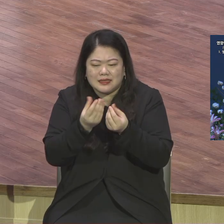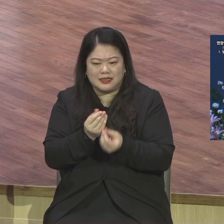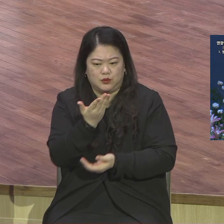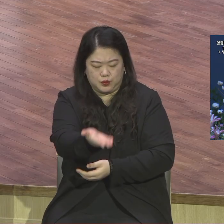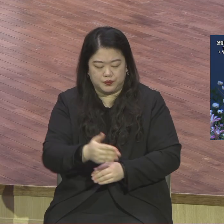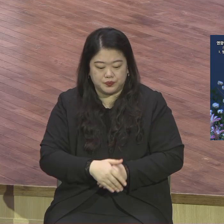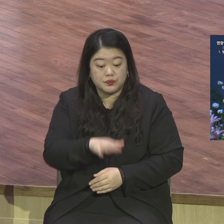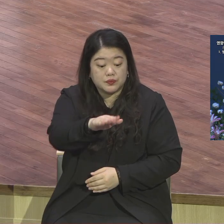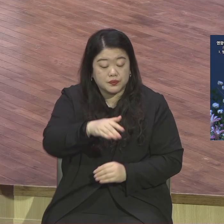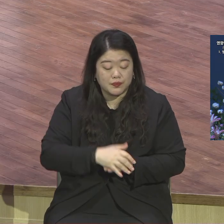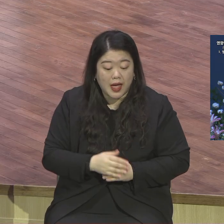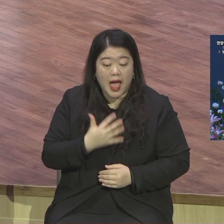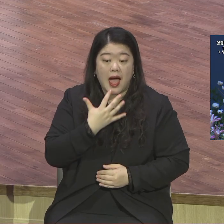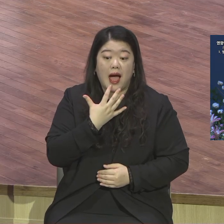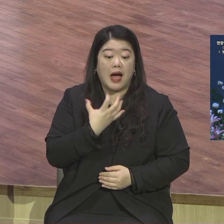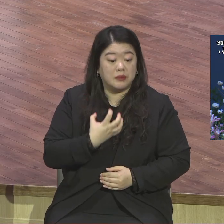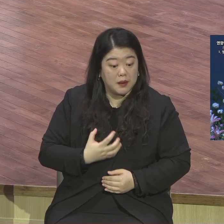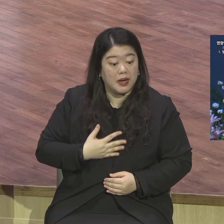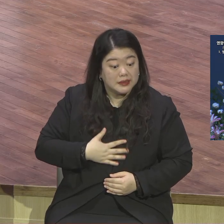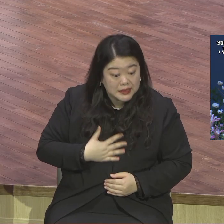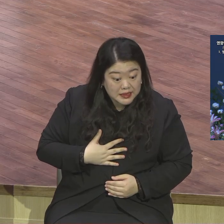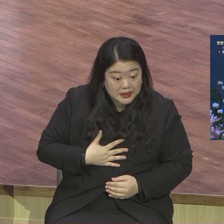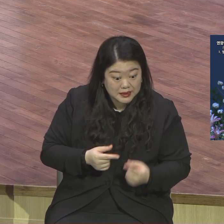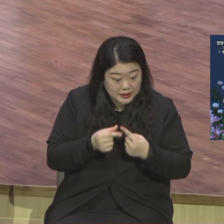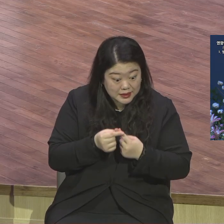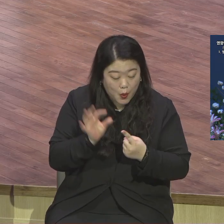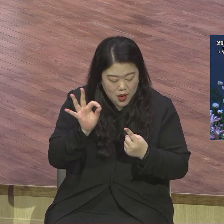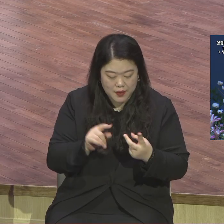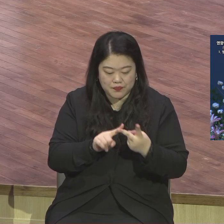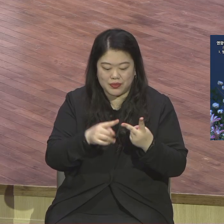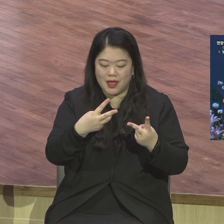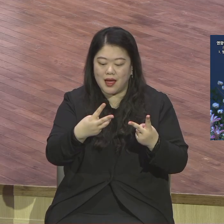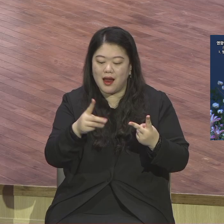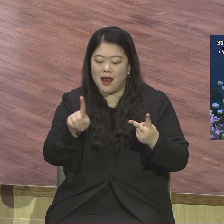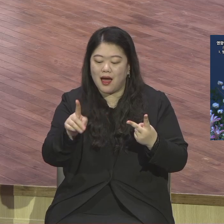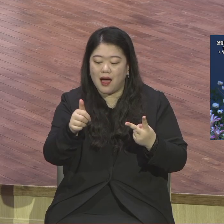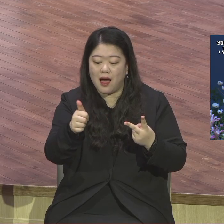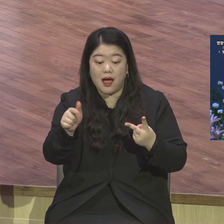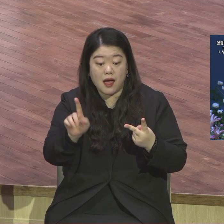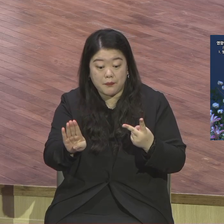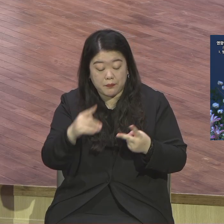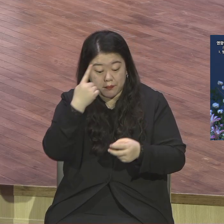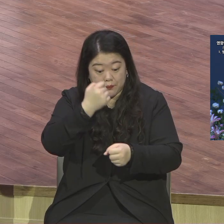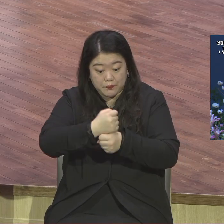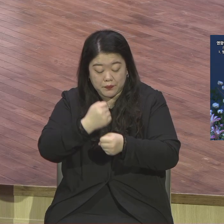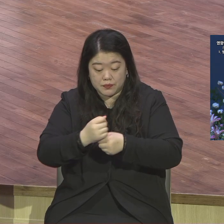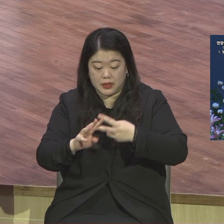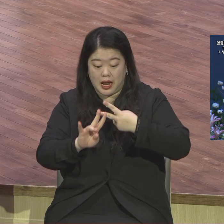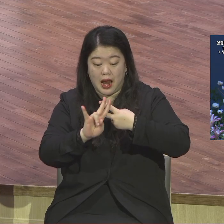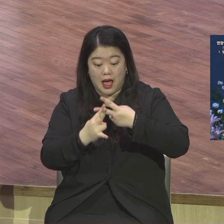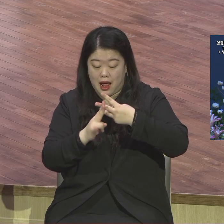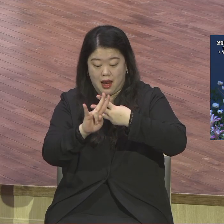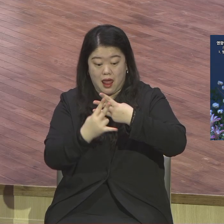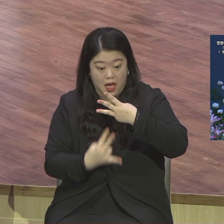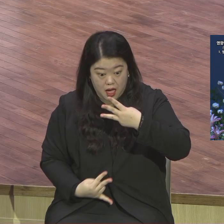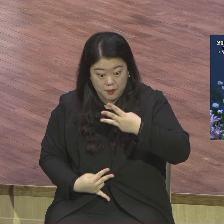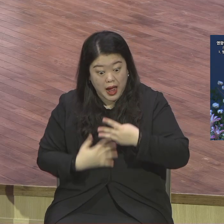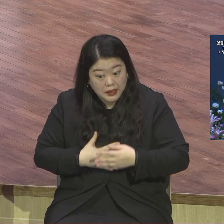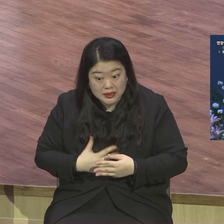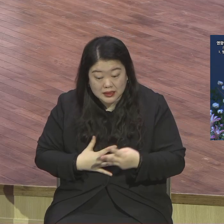신뢰를 들어서 행함이 있는 산 믿음에 대해서 강조를 합니다. 참된